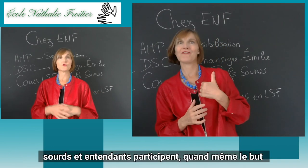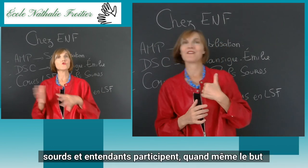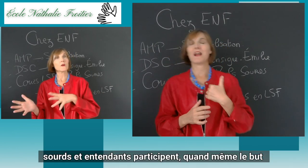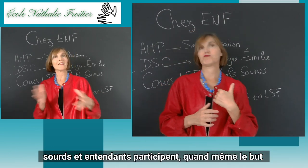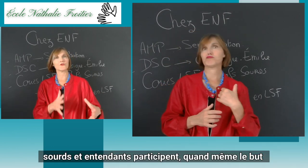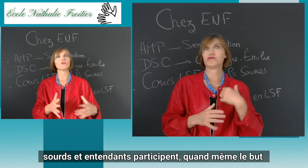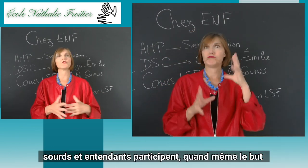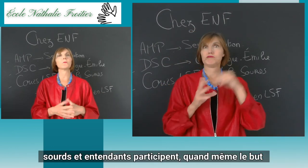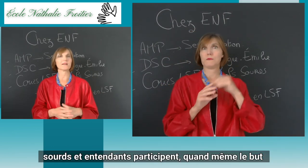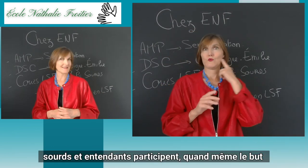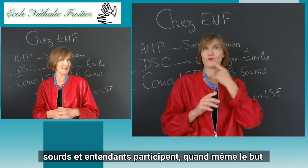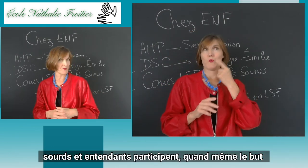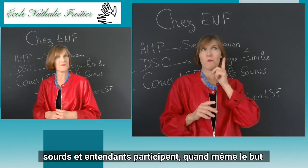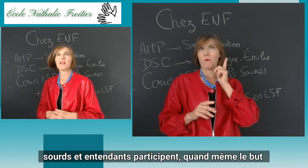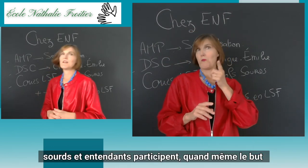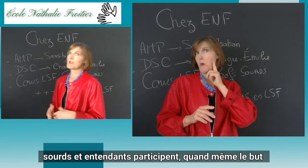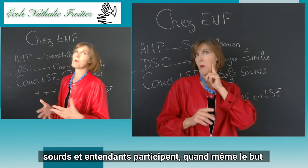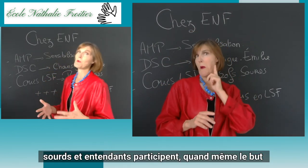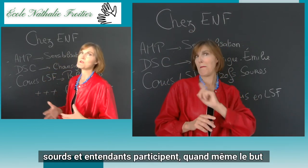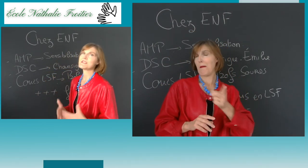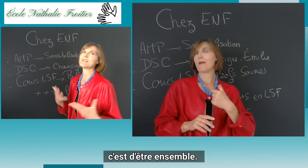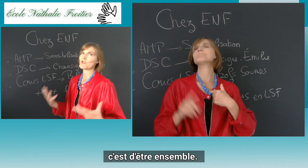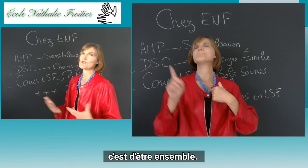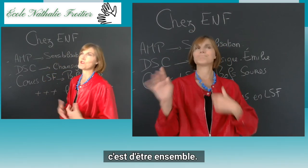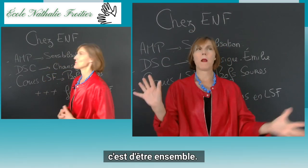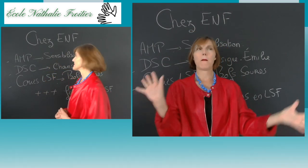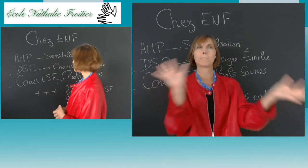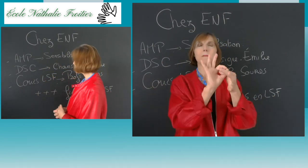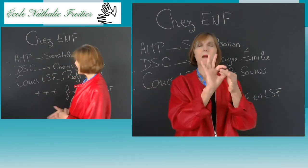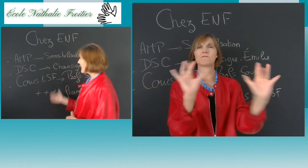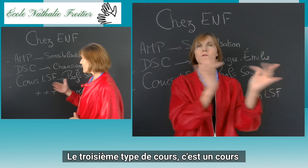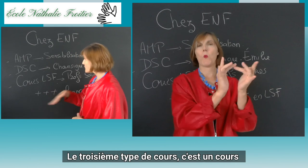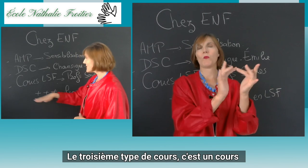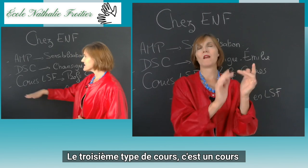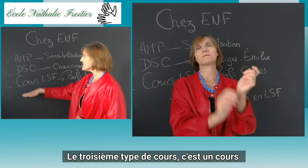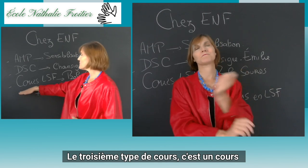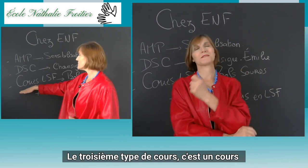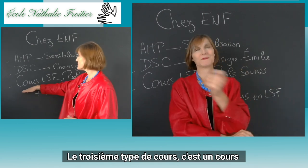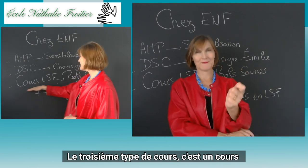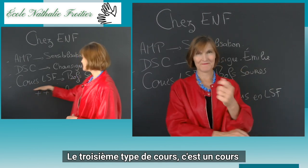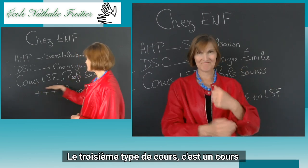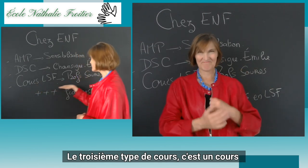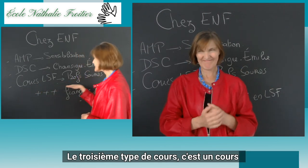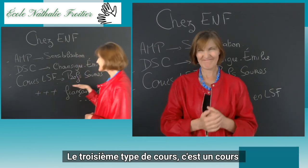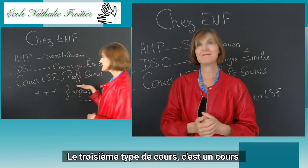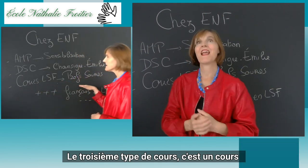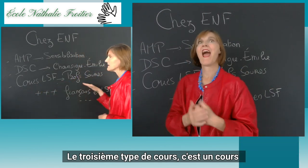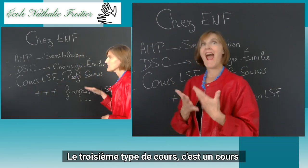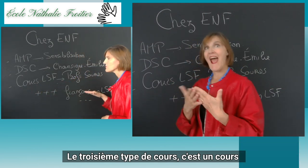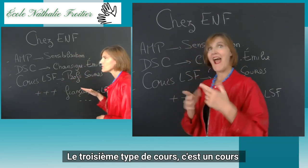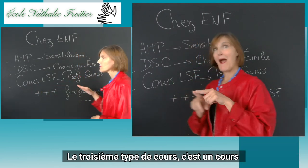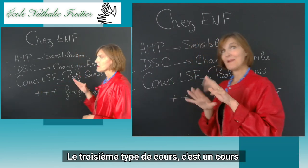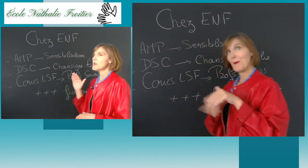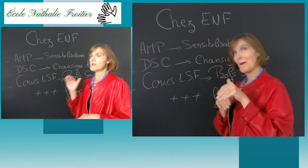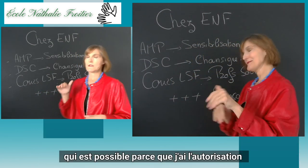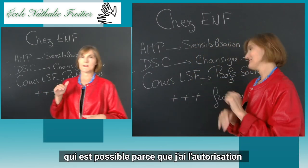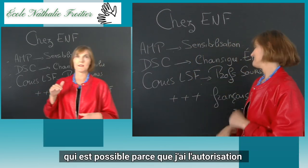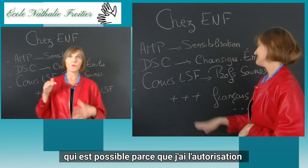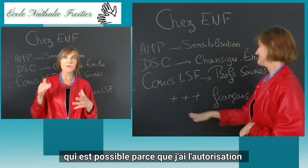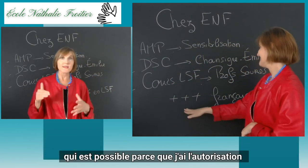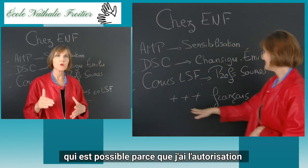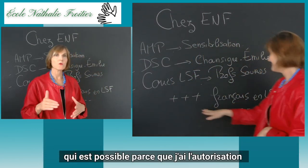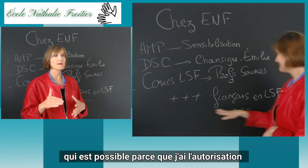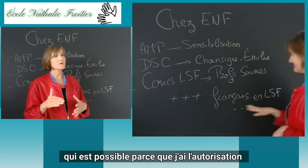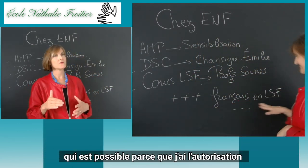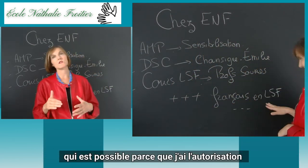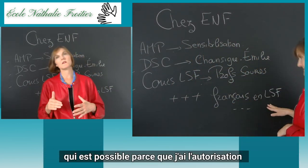ceux et entendants participent c'est quand même l'objet c'est d'être ensemble aussi le troisième type de cours c'est un cours qui